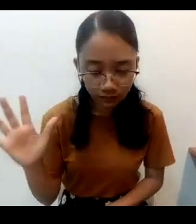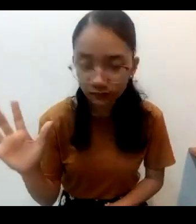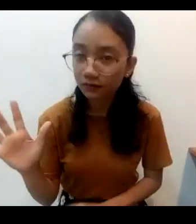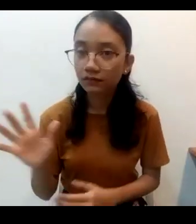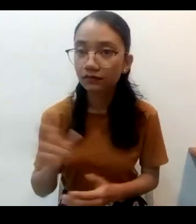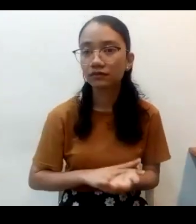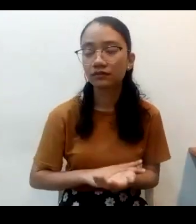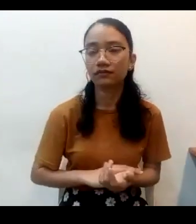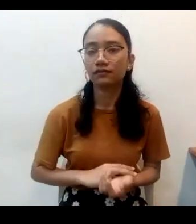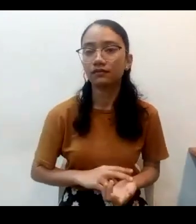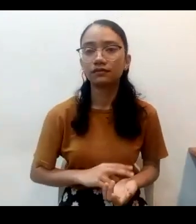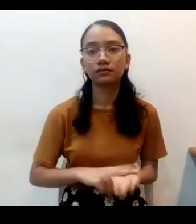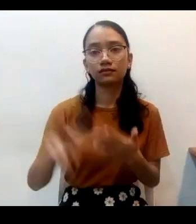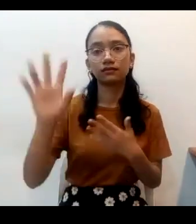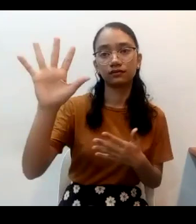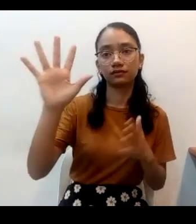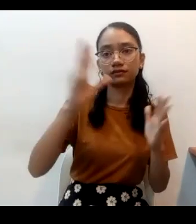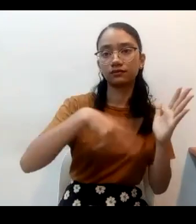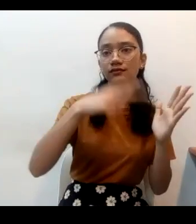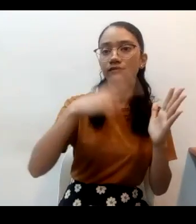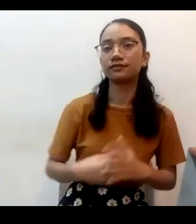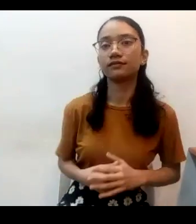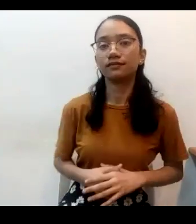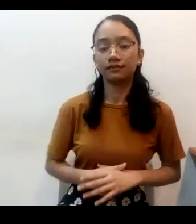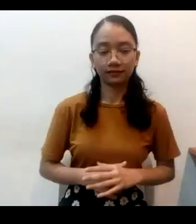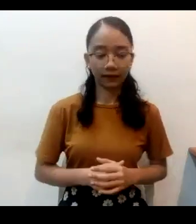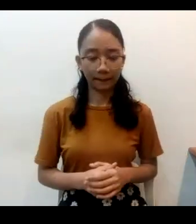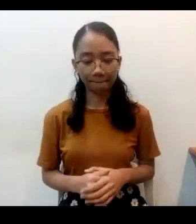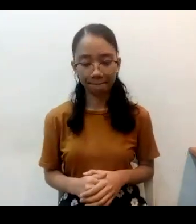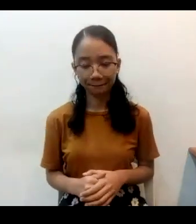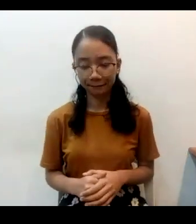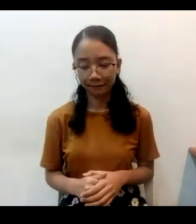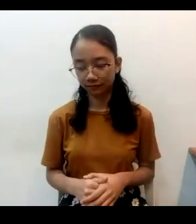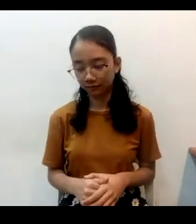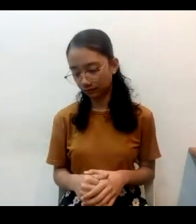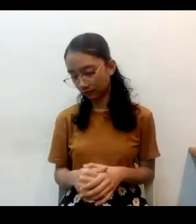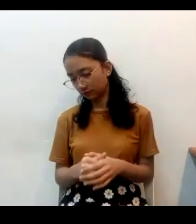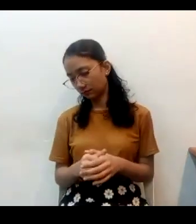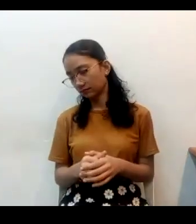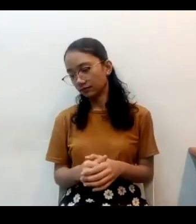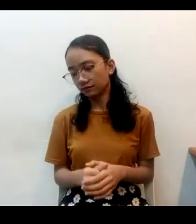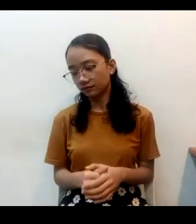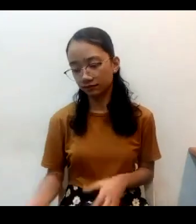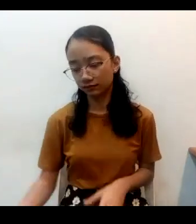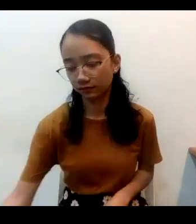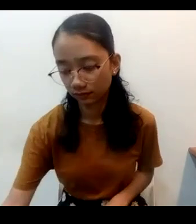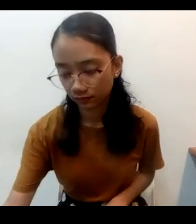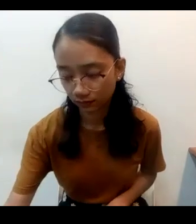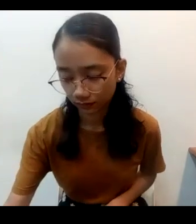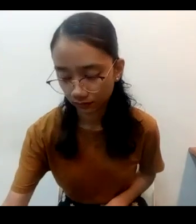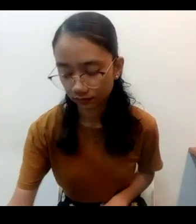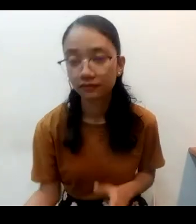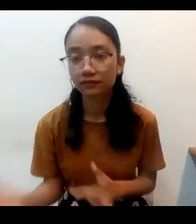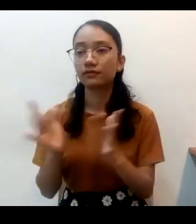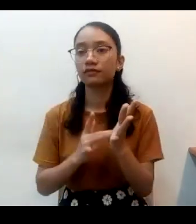the world. Kaya sinabi po sa talatang 5, habang ako'y nasa sanlibutan, ako ang ilaw ng sanlibutan. Jesus came to this world as a light.